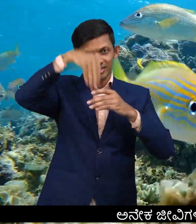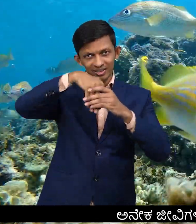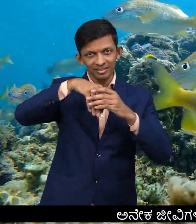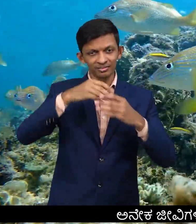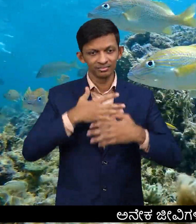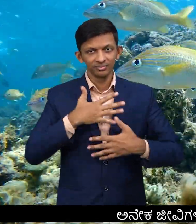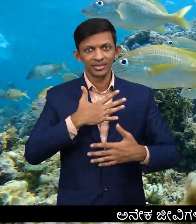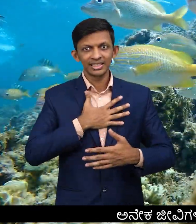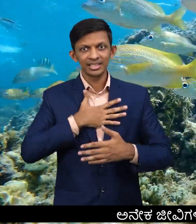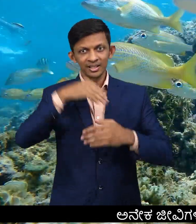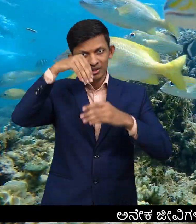ವಾಸಿಸುತ್ತವೆ.